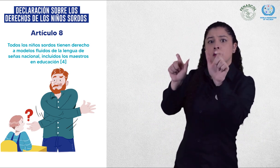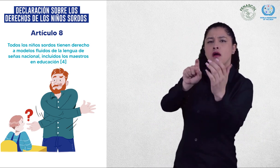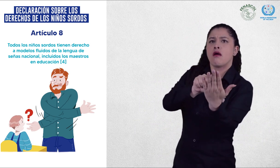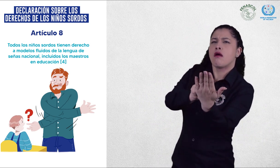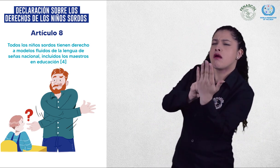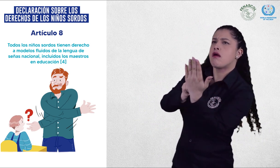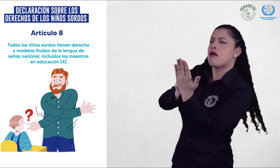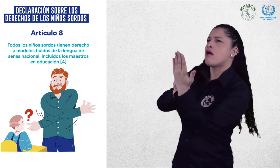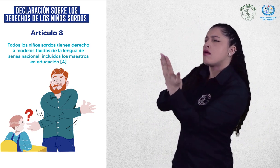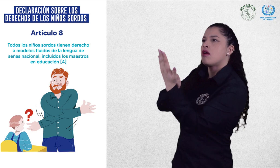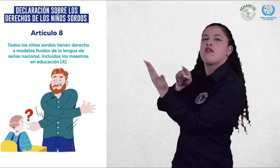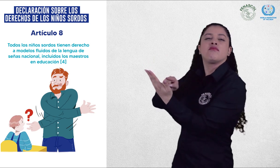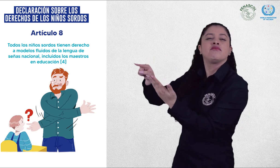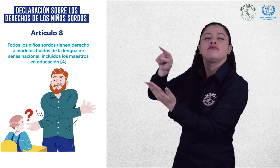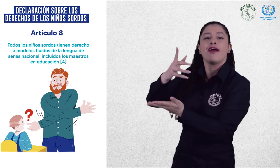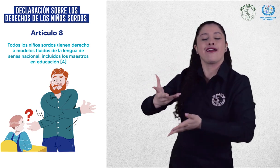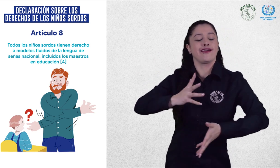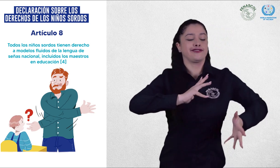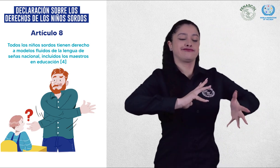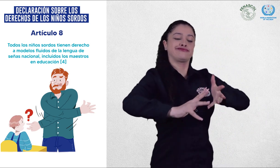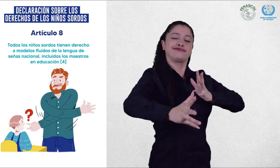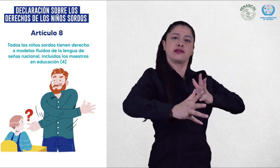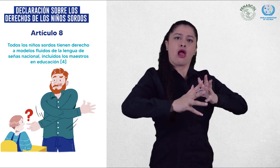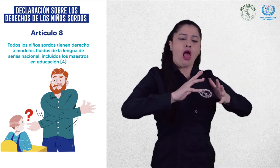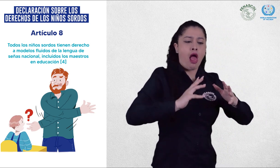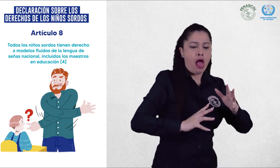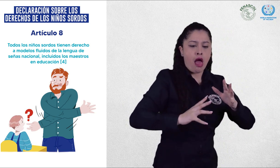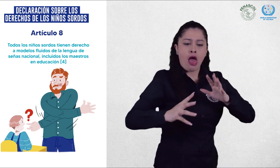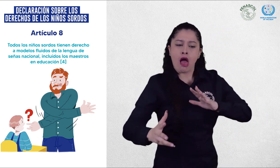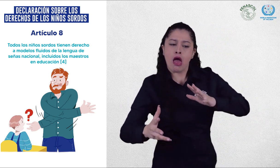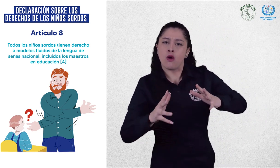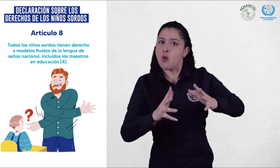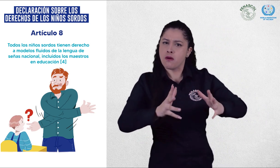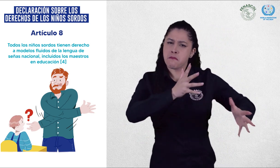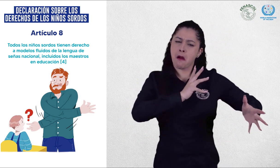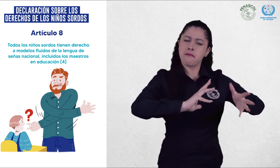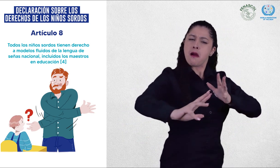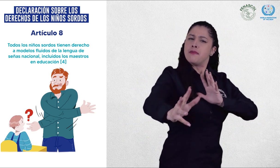nacional, incluidos los maestros en educación.